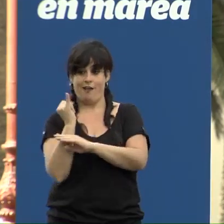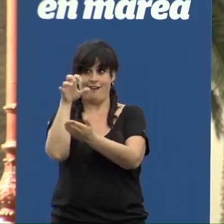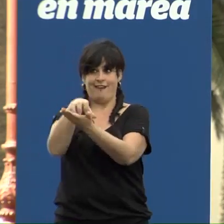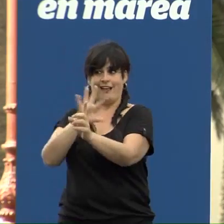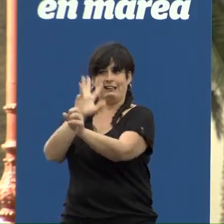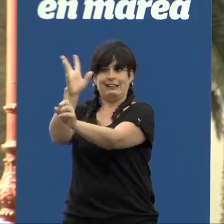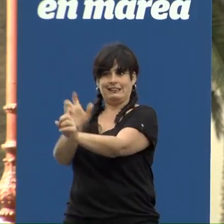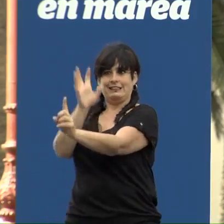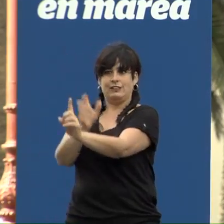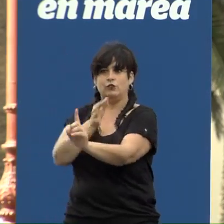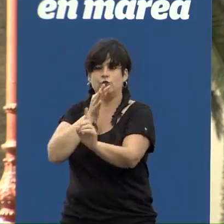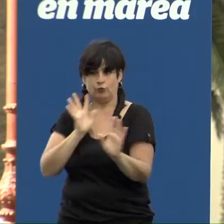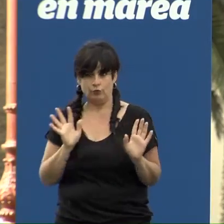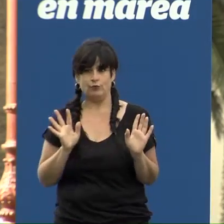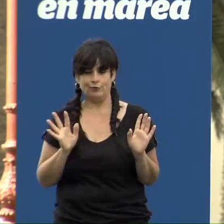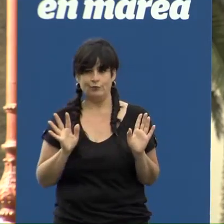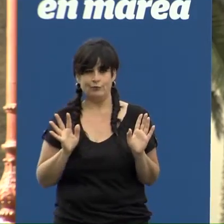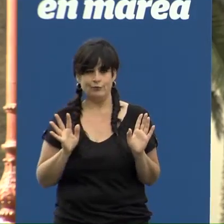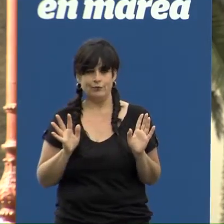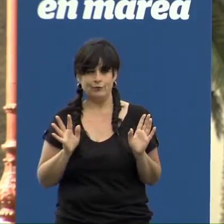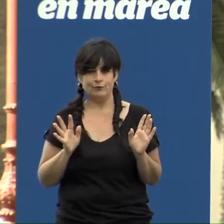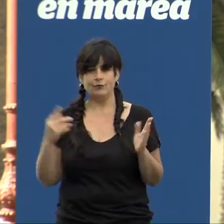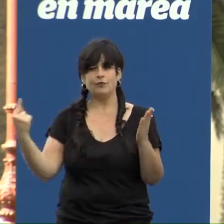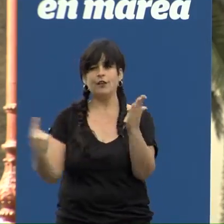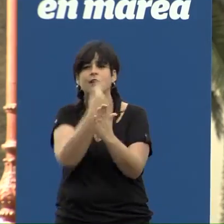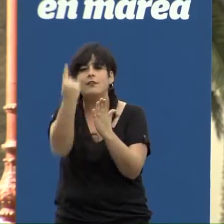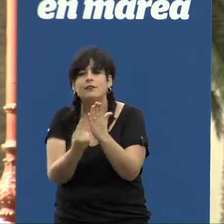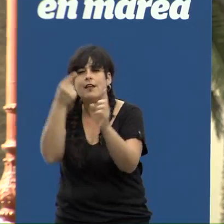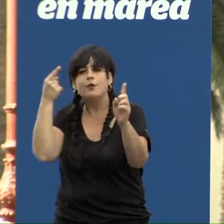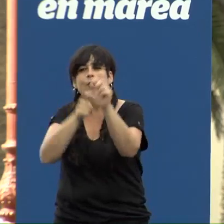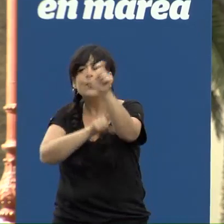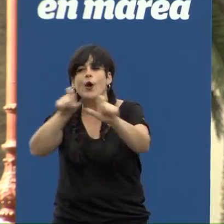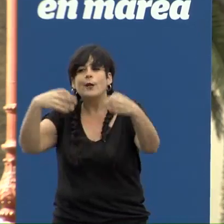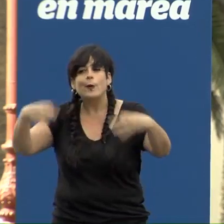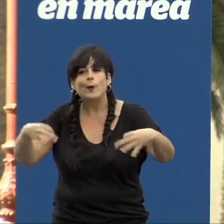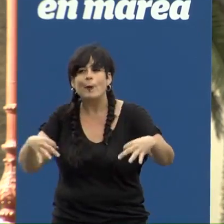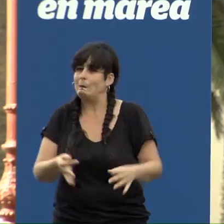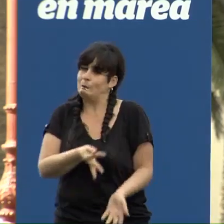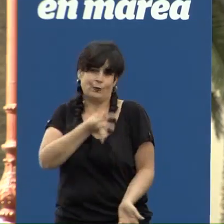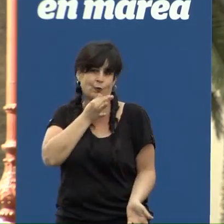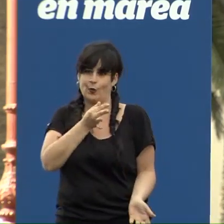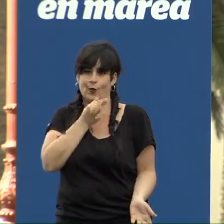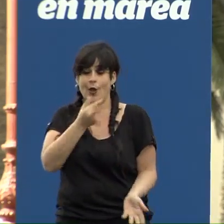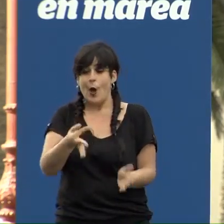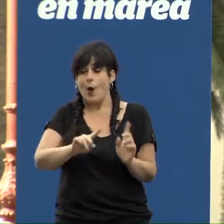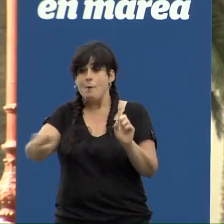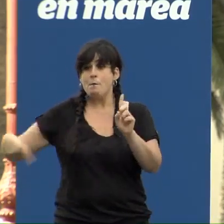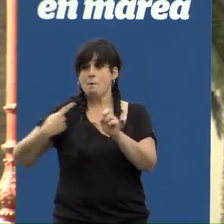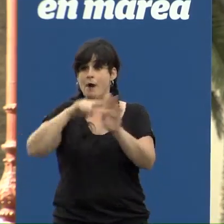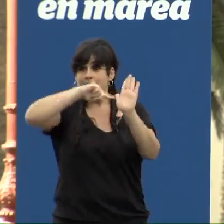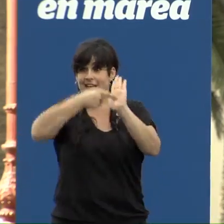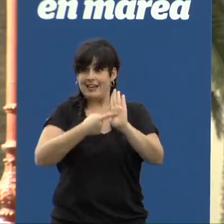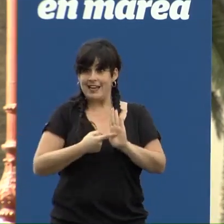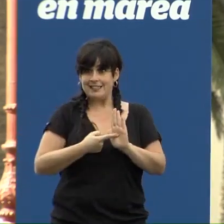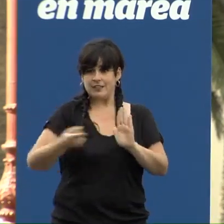están modeladas ao noso xeito, deseñadas para a xente do común, nin son aínda tampouco as nosas leis.